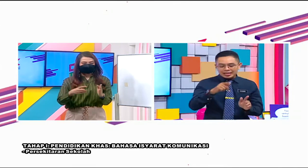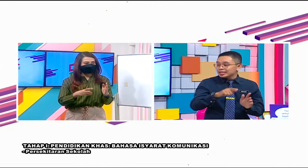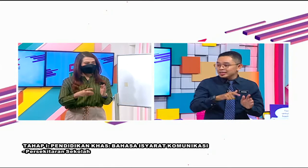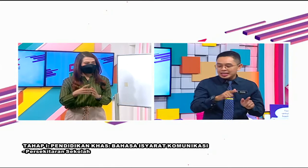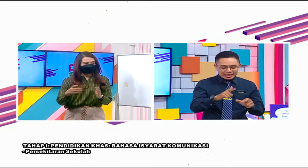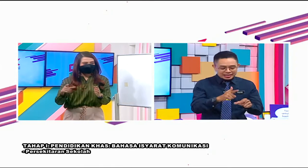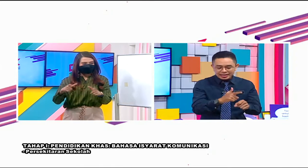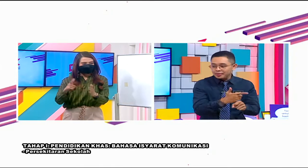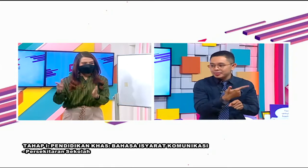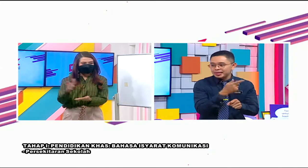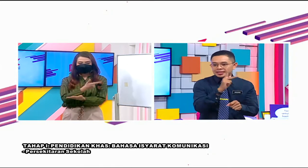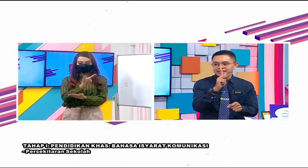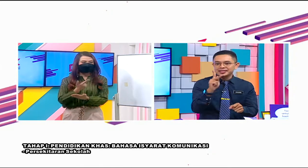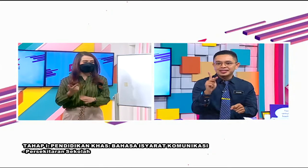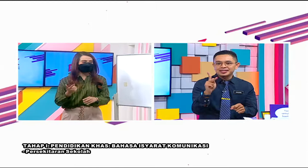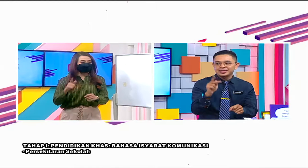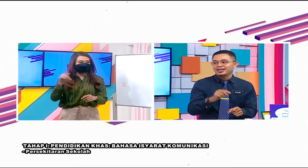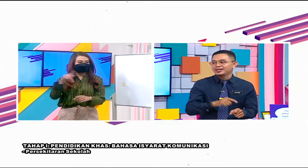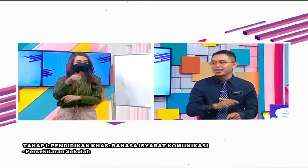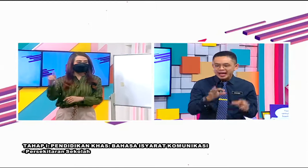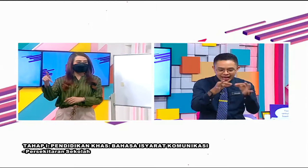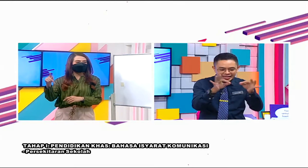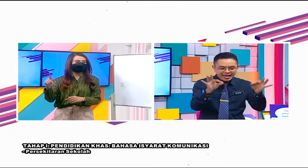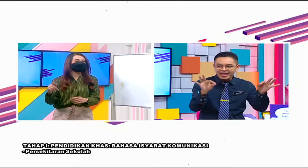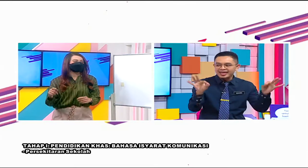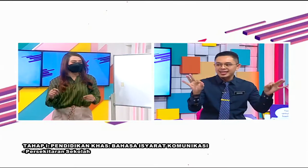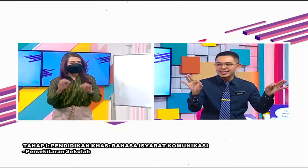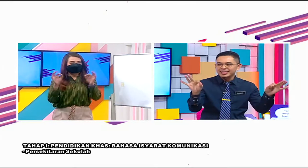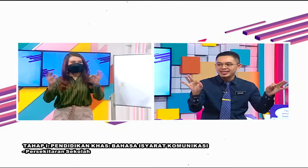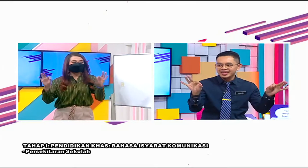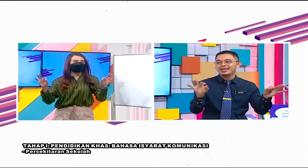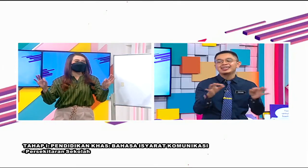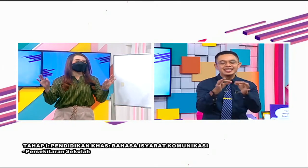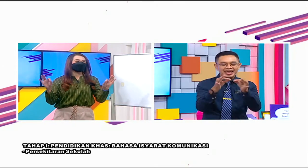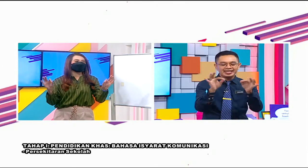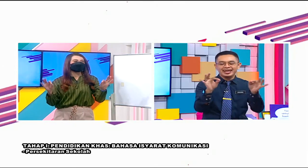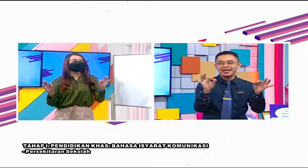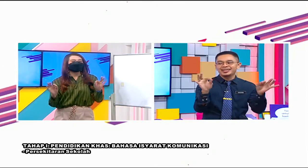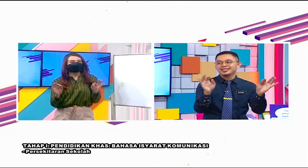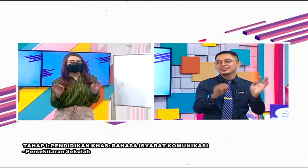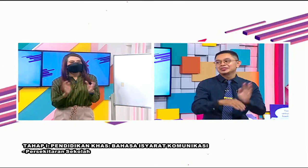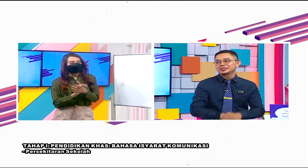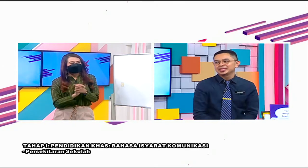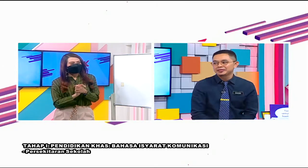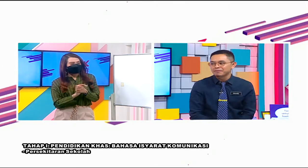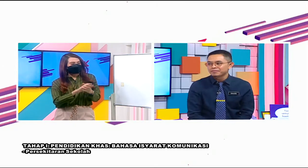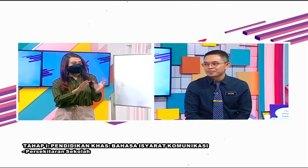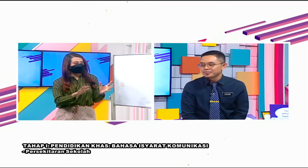Lengkapkan ayat. Okey, lengkapkan. Lengkapkan ayat. Ayat. Okay. Ayat. Ini ayat. Okey. Kebiasaannya